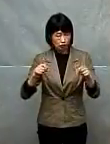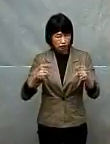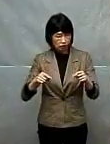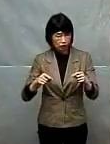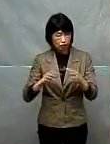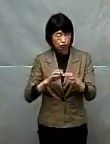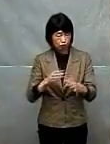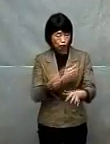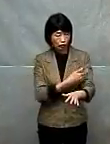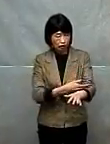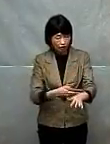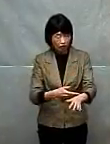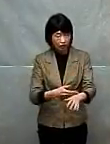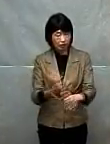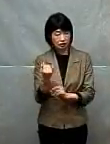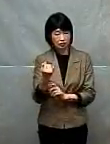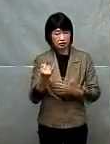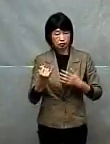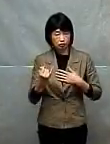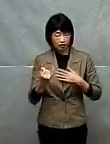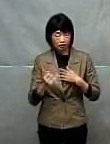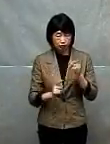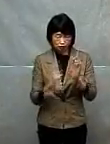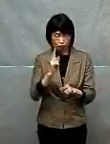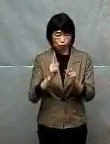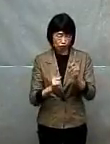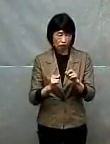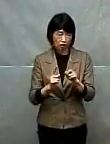らっしゃれば、あるいは調査などで明らかにしてい